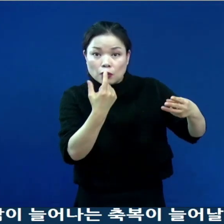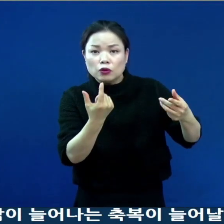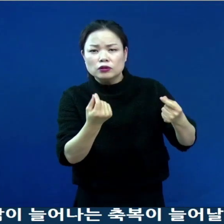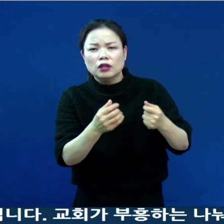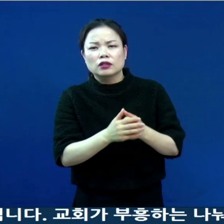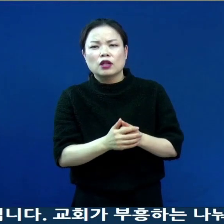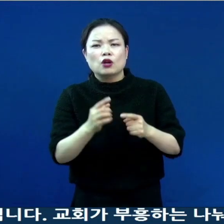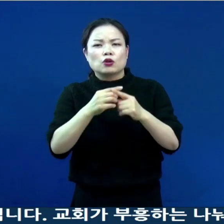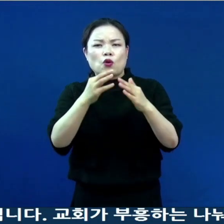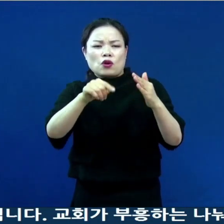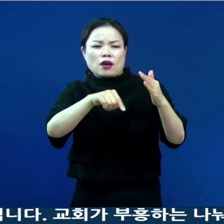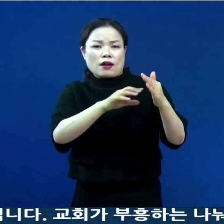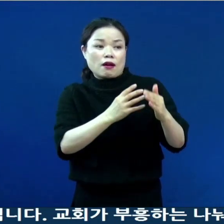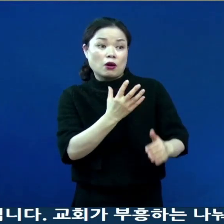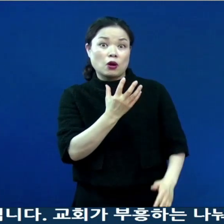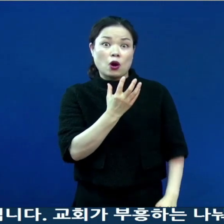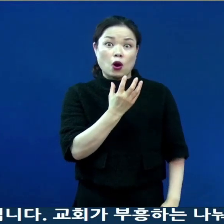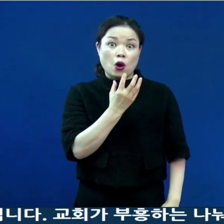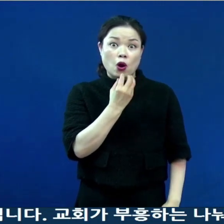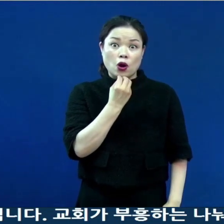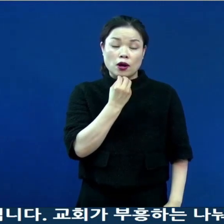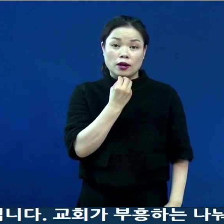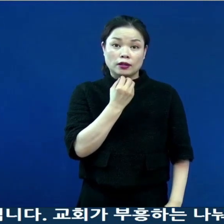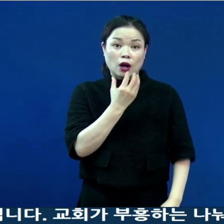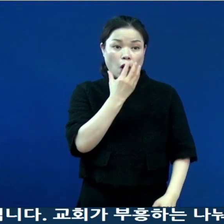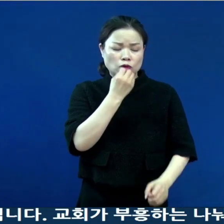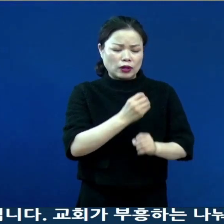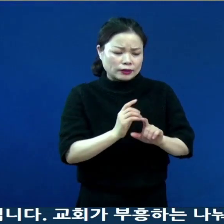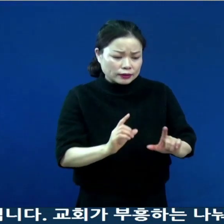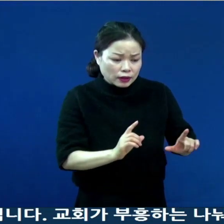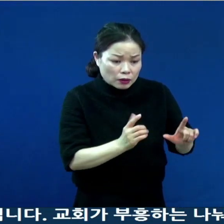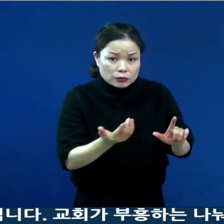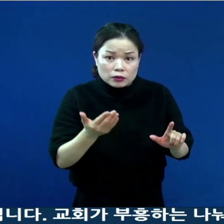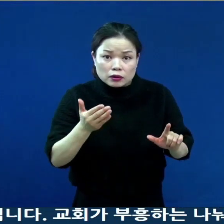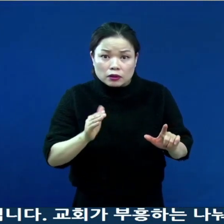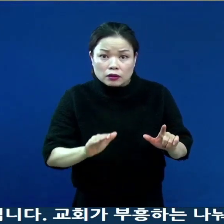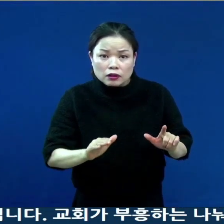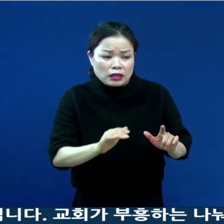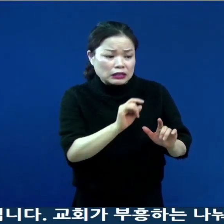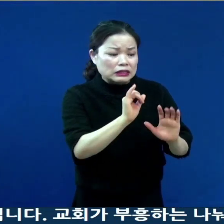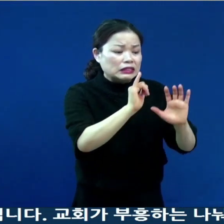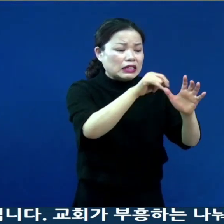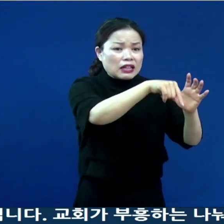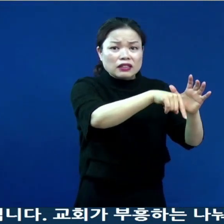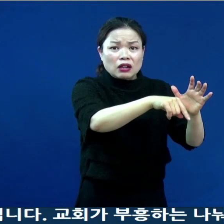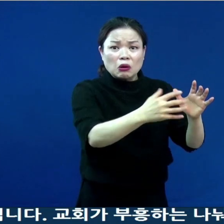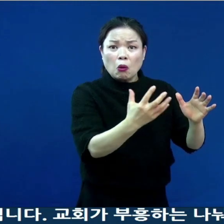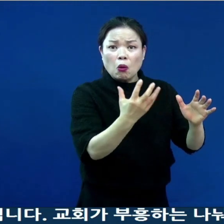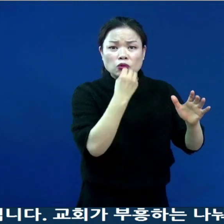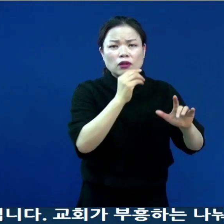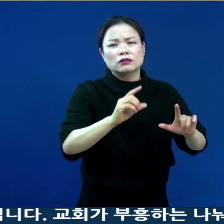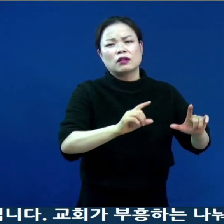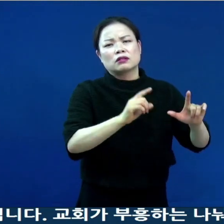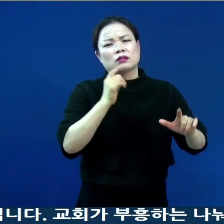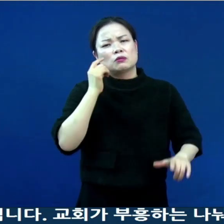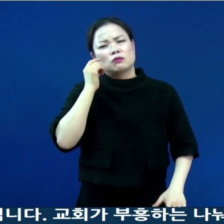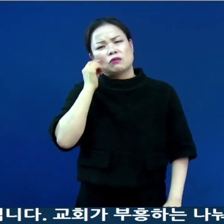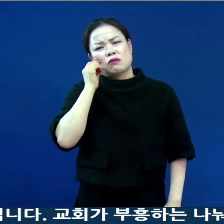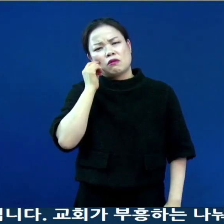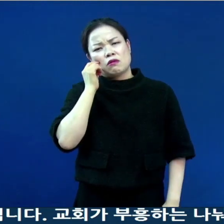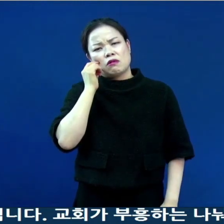우리는 교회 안에서는 거룩한, 제의적인 거룩한 삶을 살았는데 세상에서는 거룩한 삶을 살지